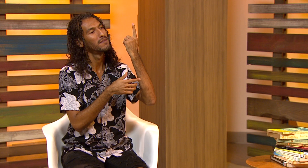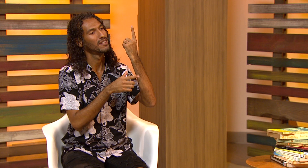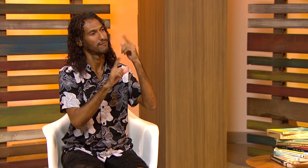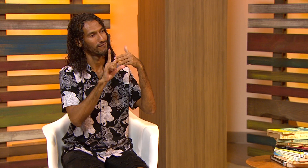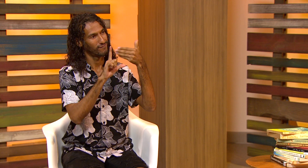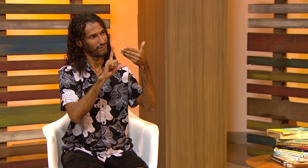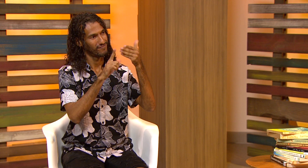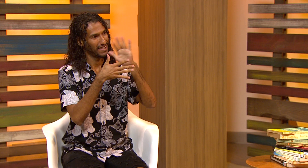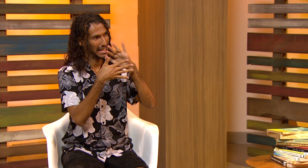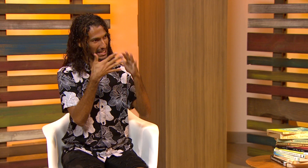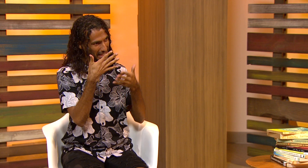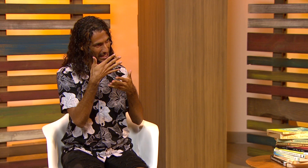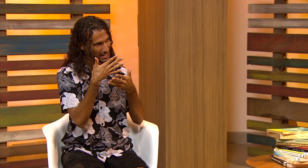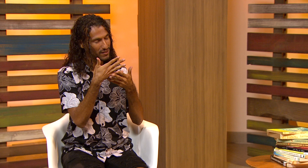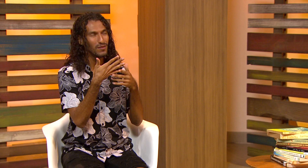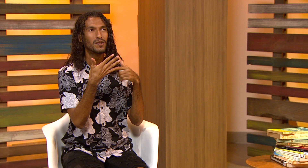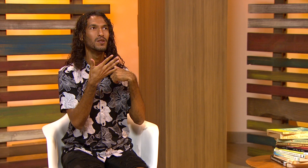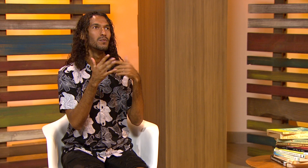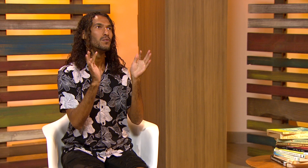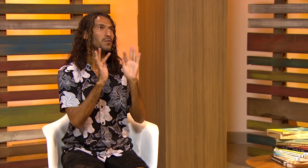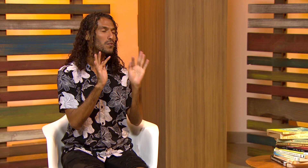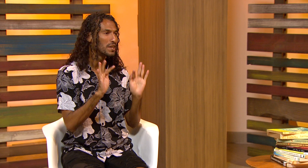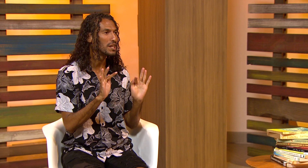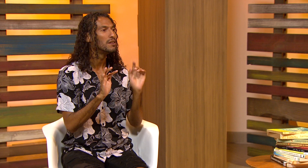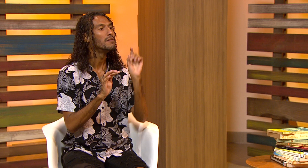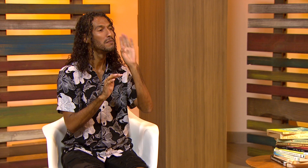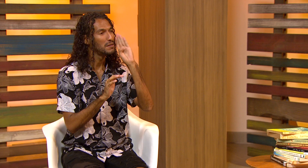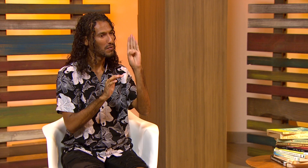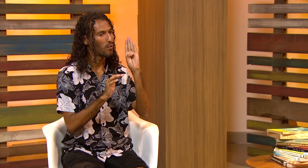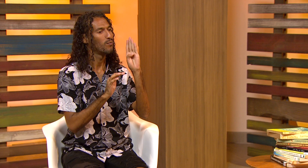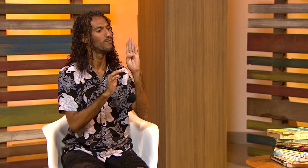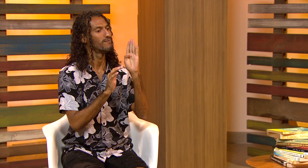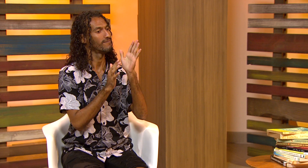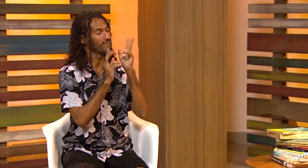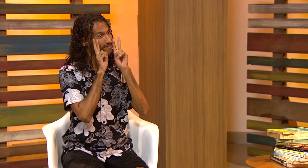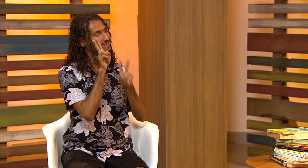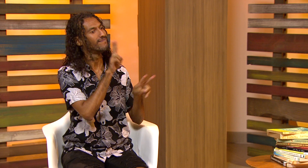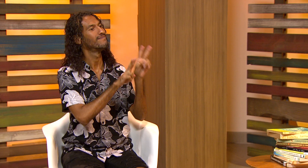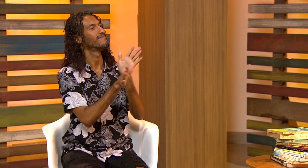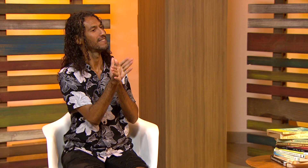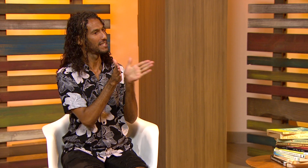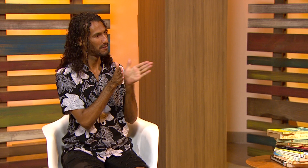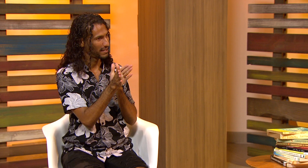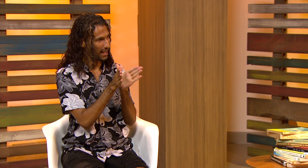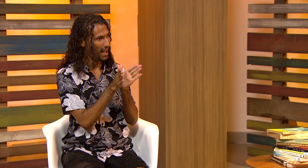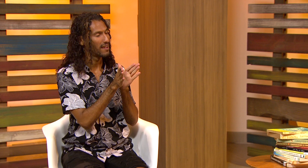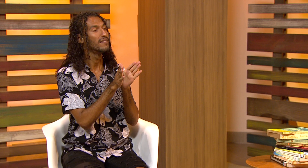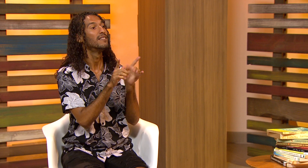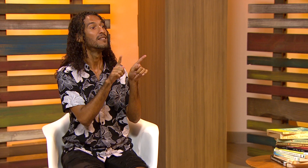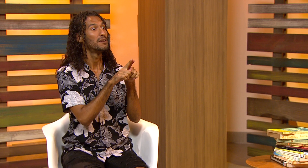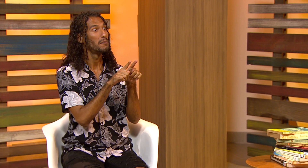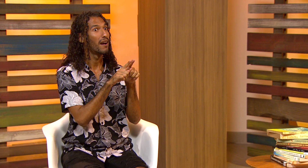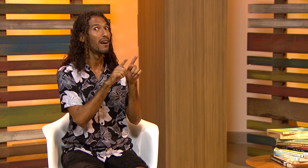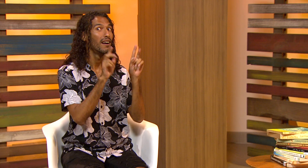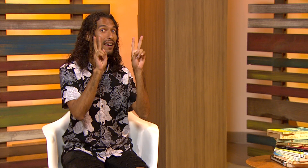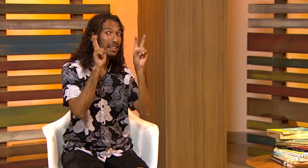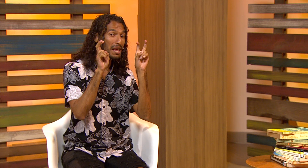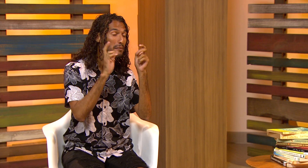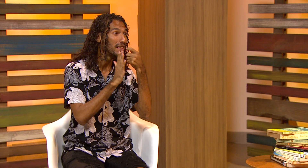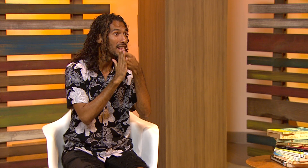em Libras. Fiquei muito feliz de realizar um exame que respeitasse a visualidade do surdo e tendo como proposta a